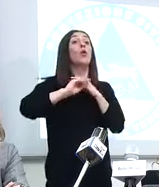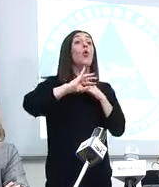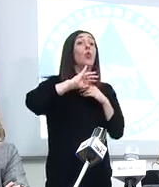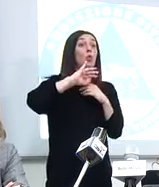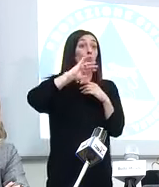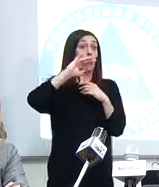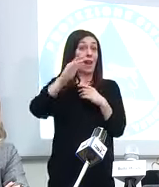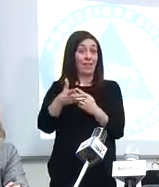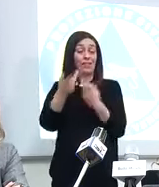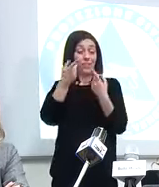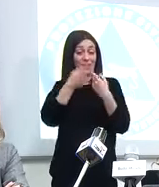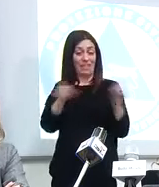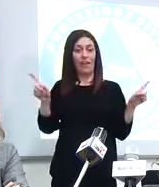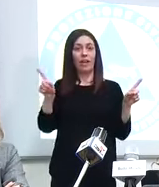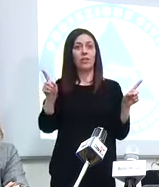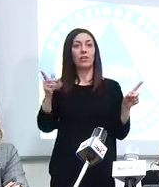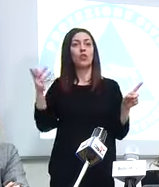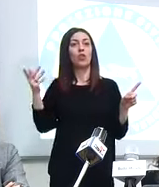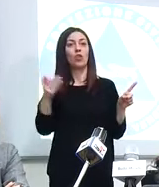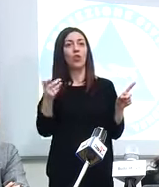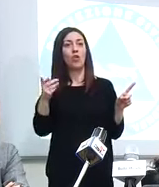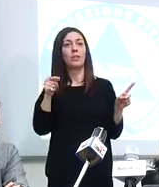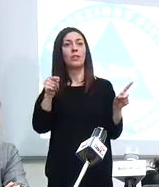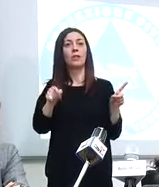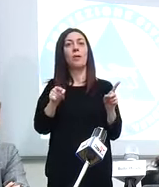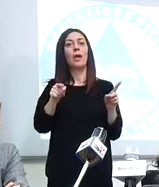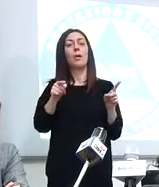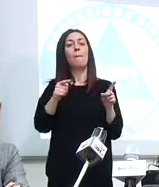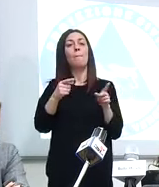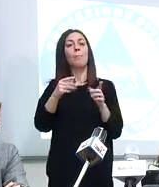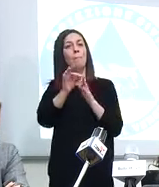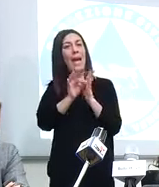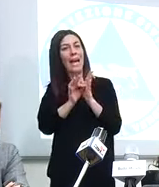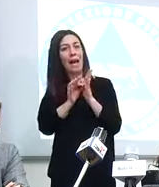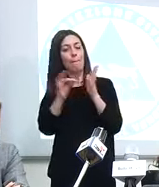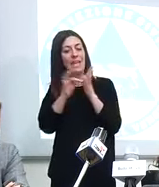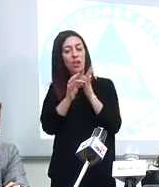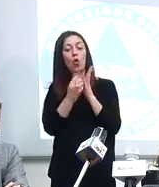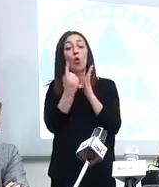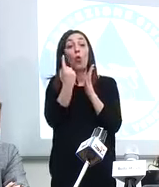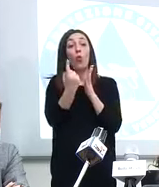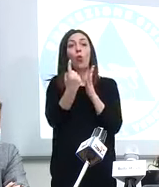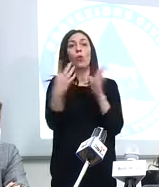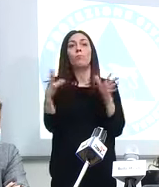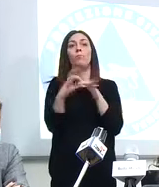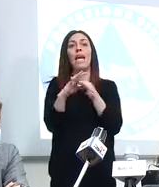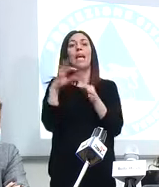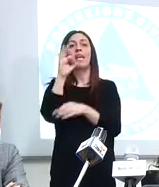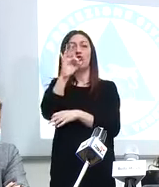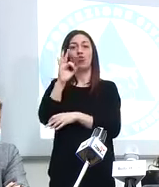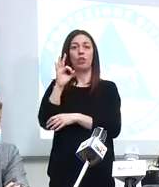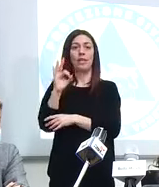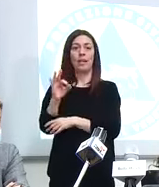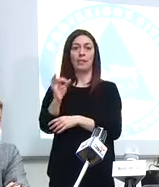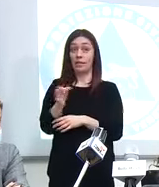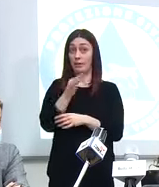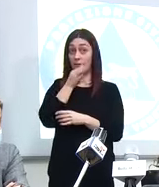che è stato riportato, che è legato all'incidenza, che è un parametro, cioè il numero di